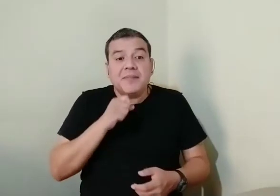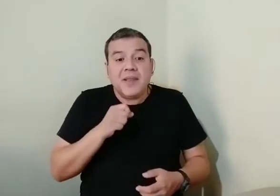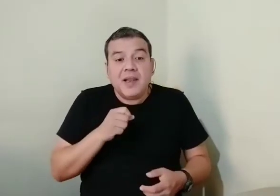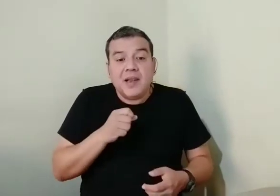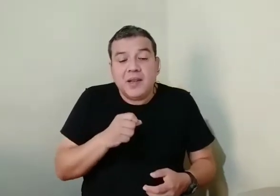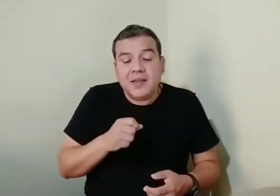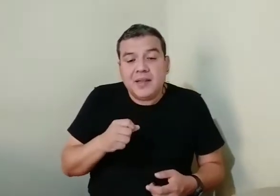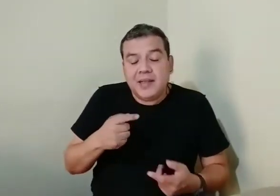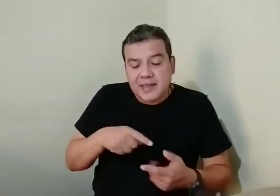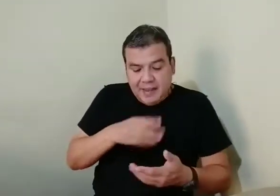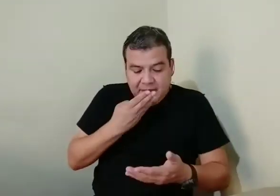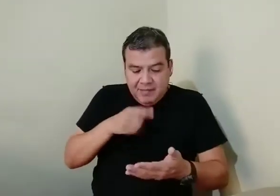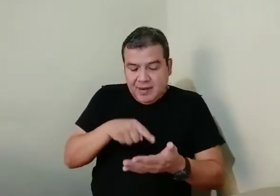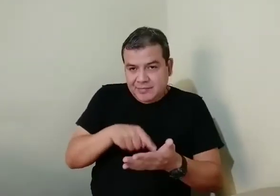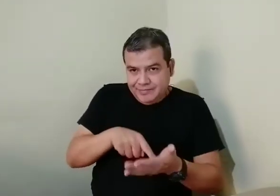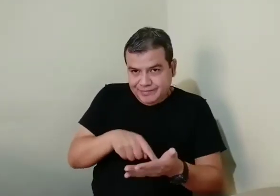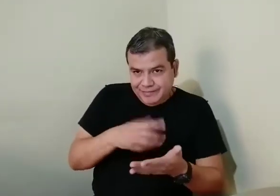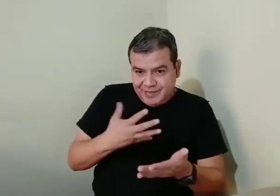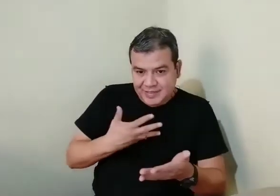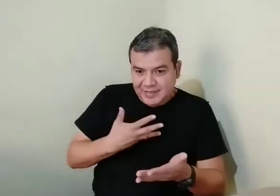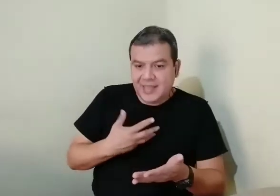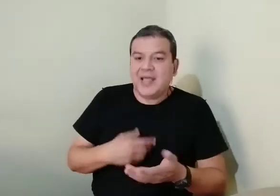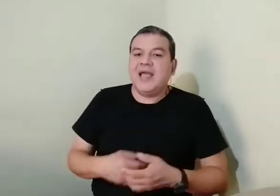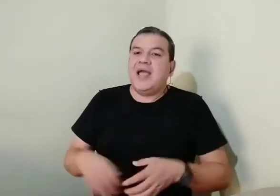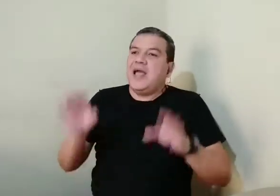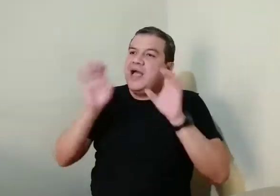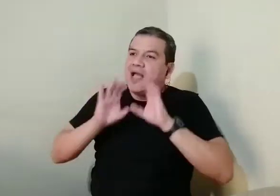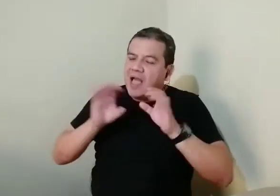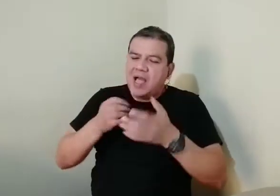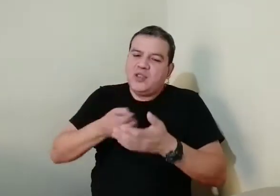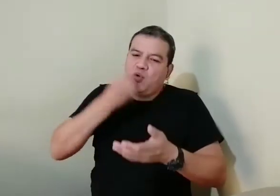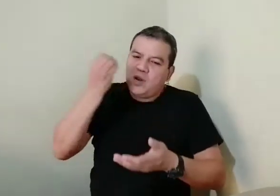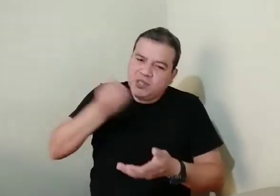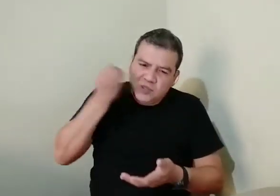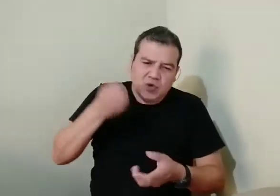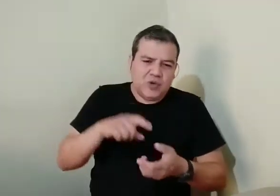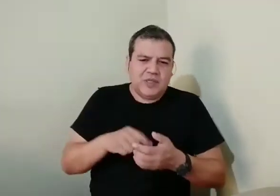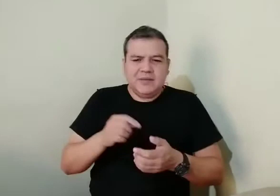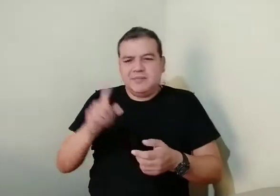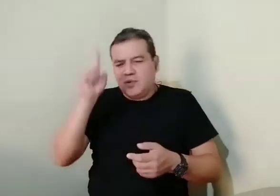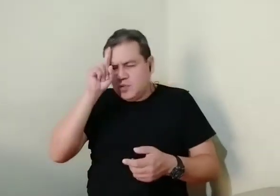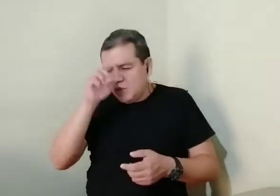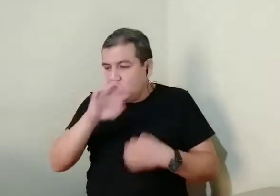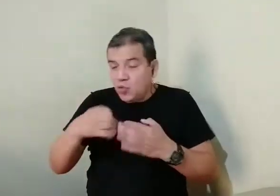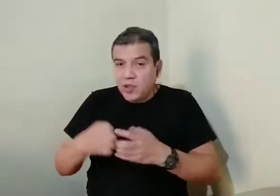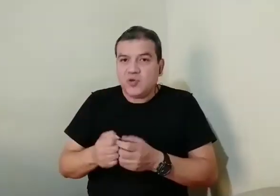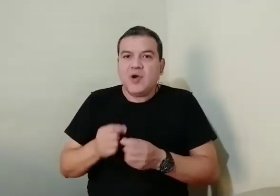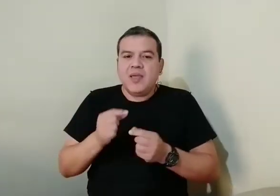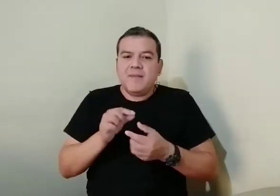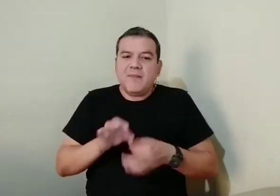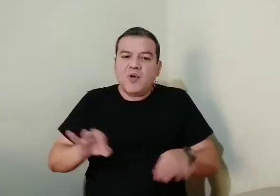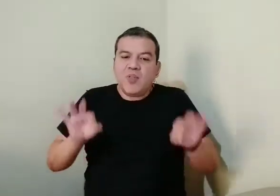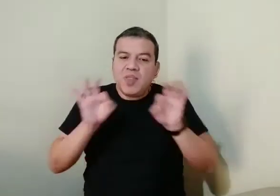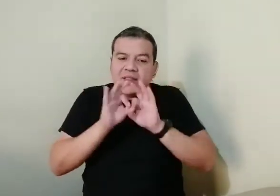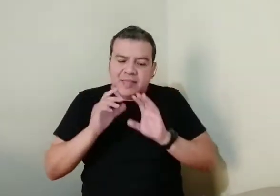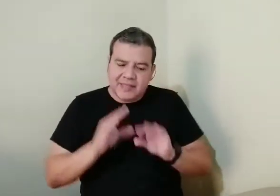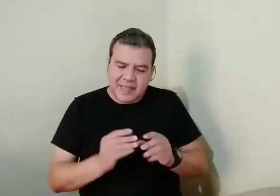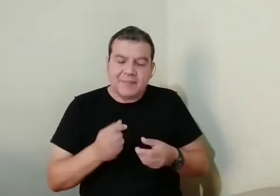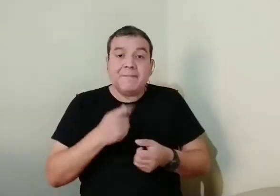las mentes en desarrollo. Los padres y las madres debían instruir a sus